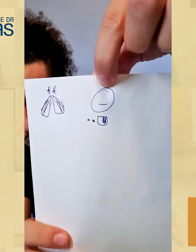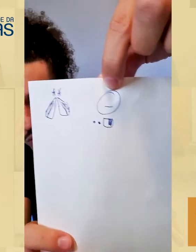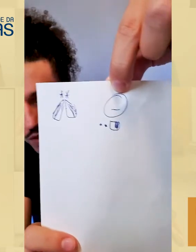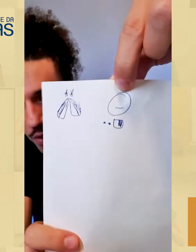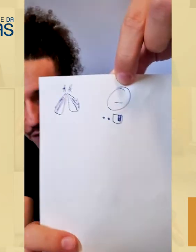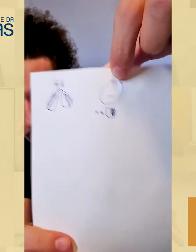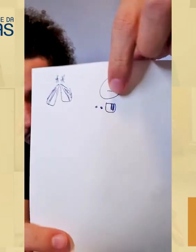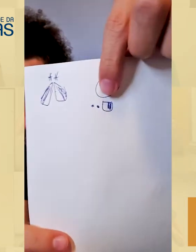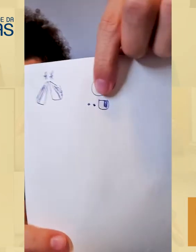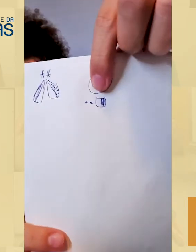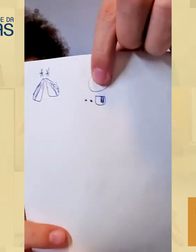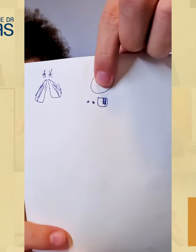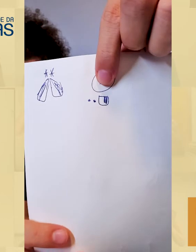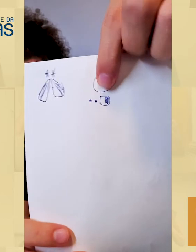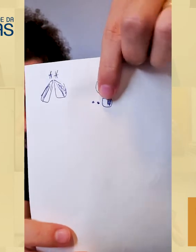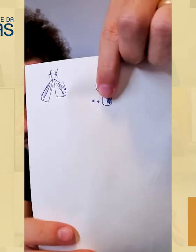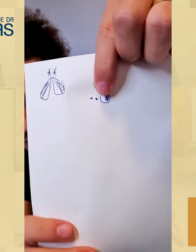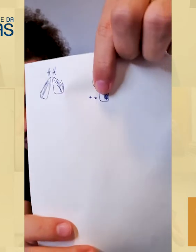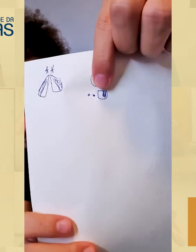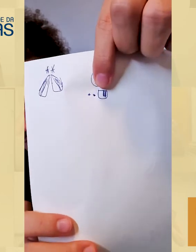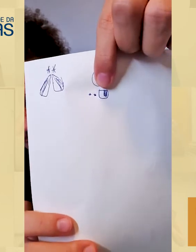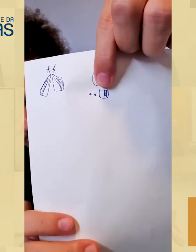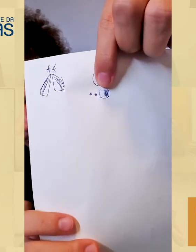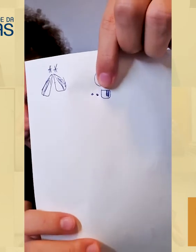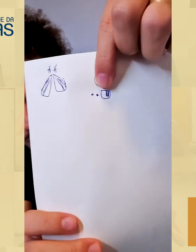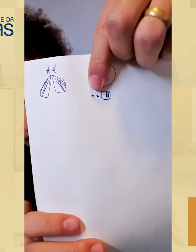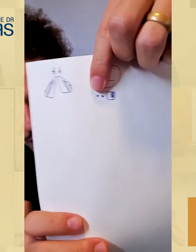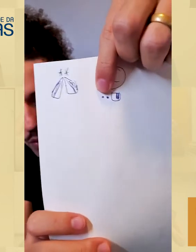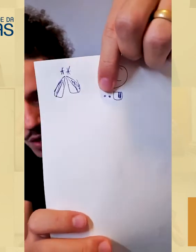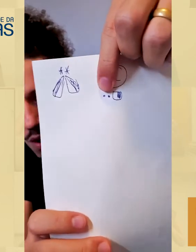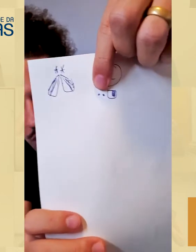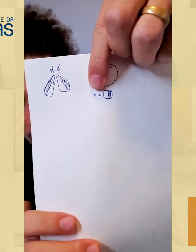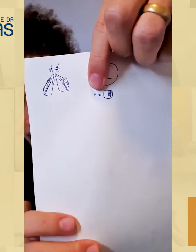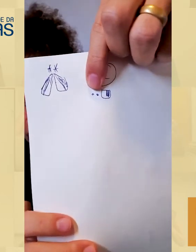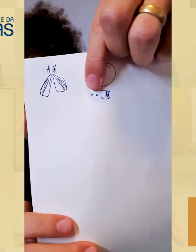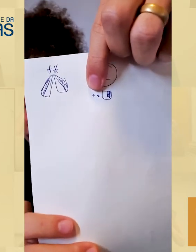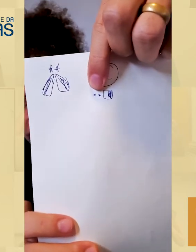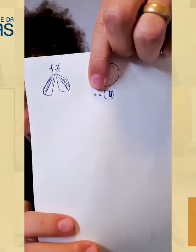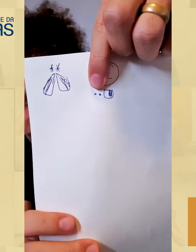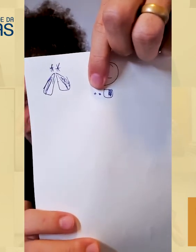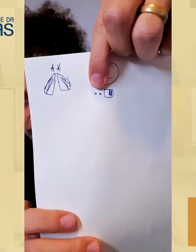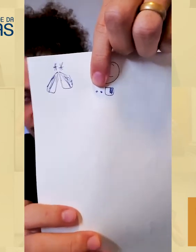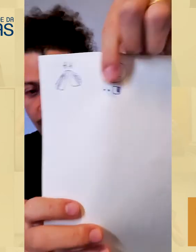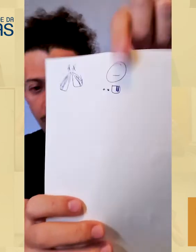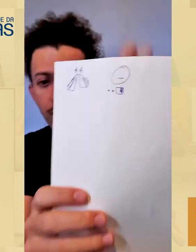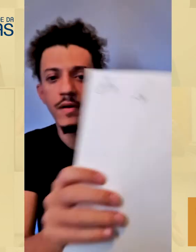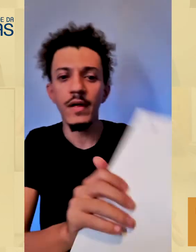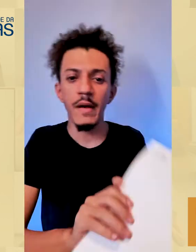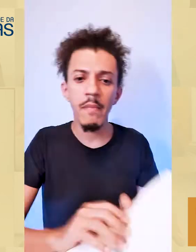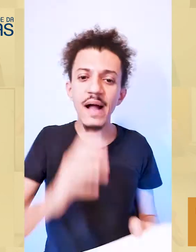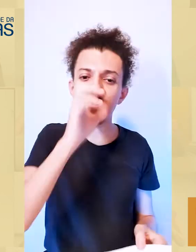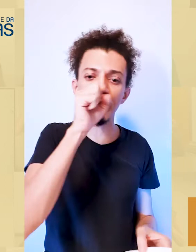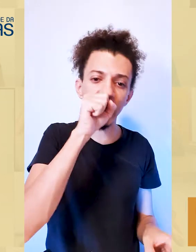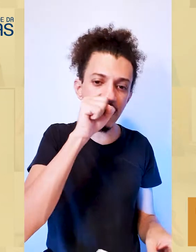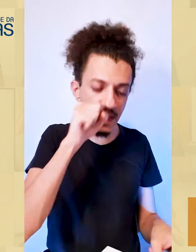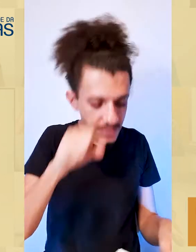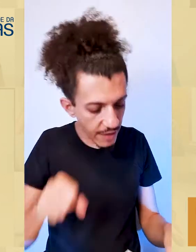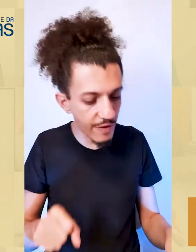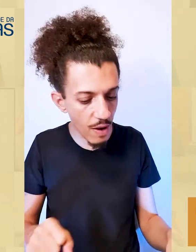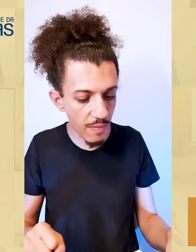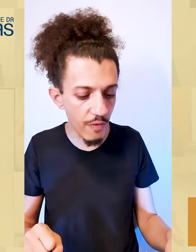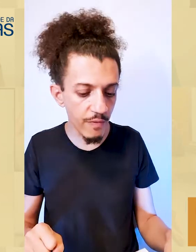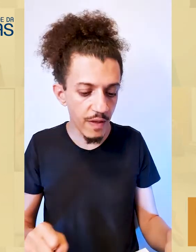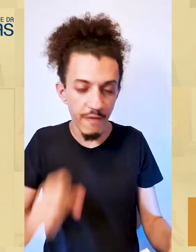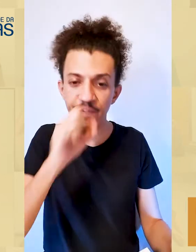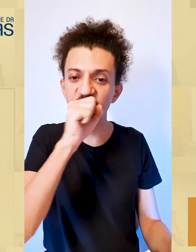escrevemos onde o sinal é feito, que é em frente à boca, escrevemos a configuração de mão e qual que é o movimento que a mão está fazendo. Madison, por que você